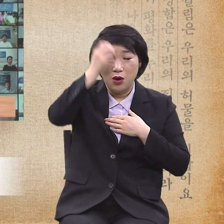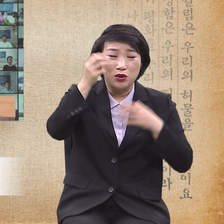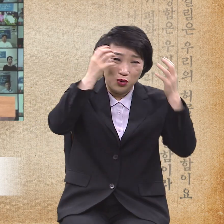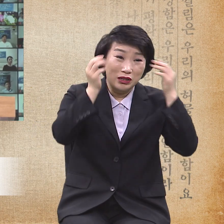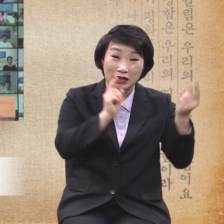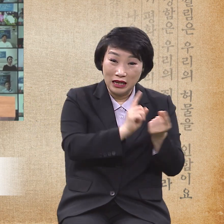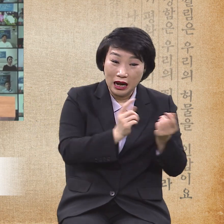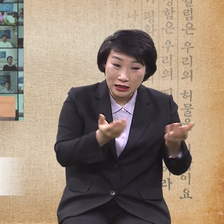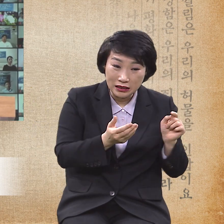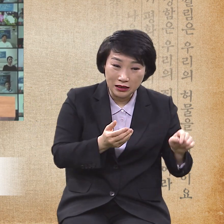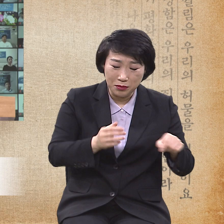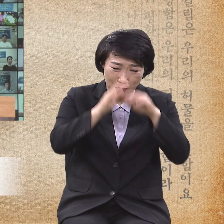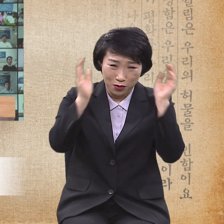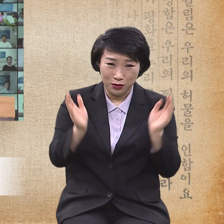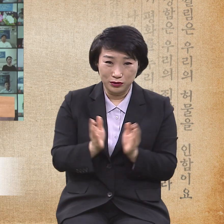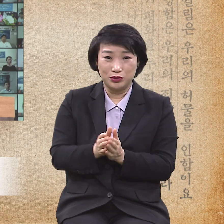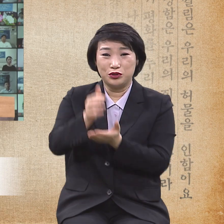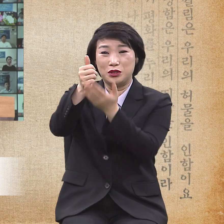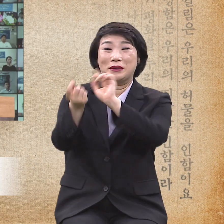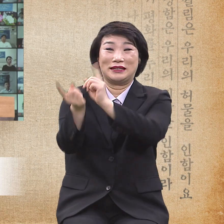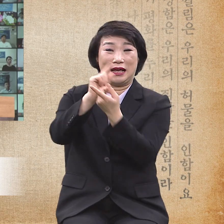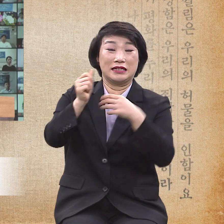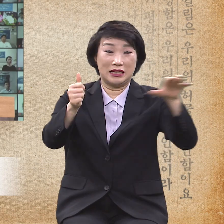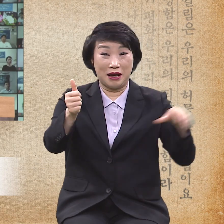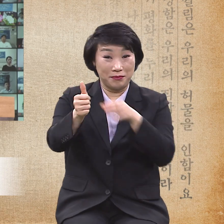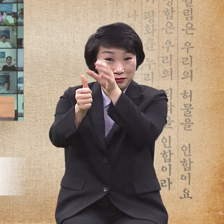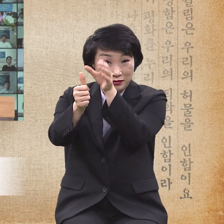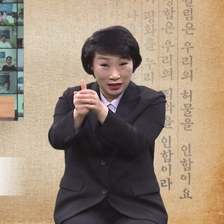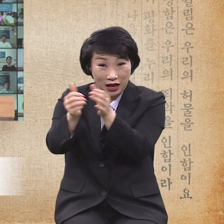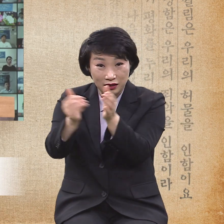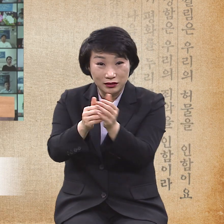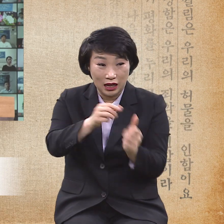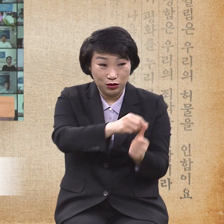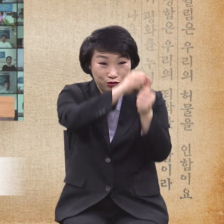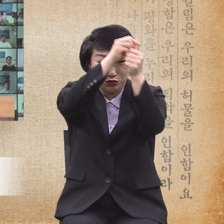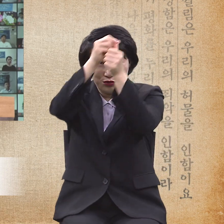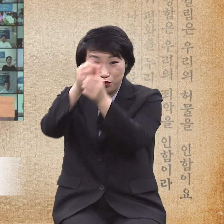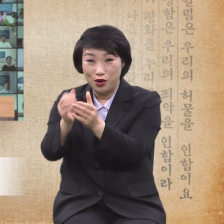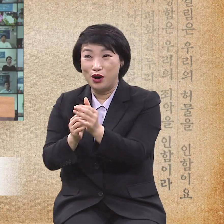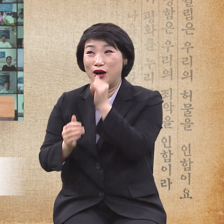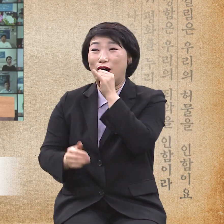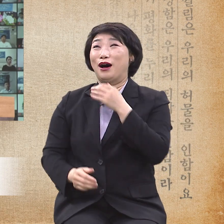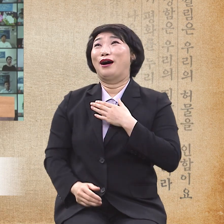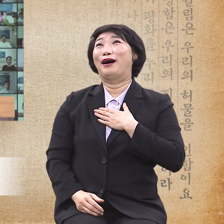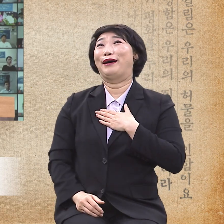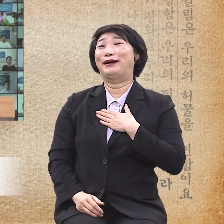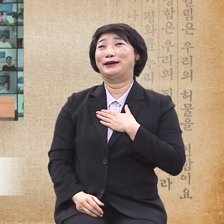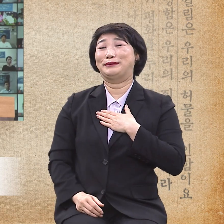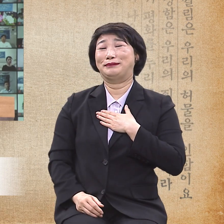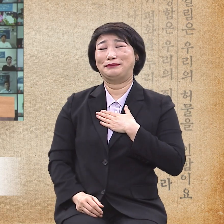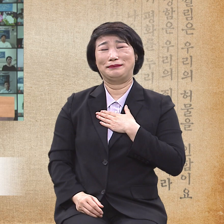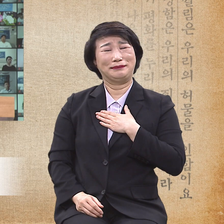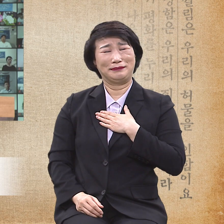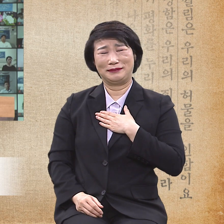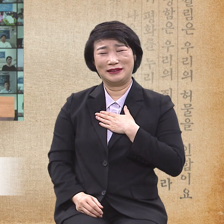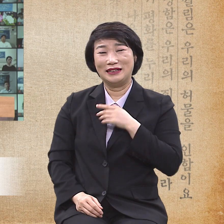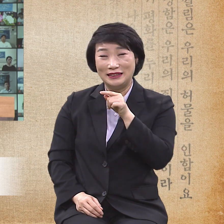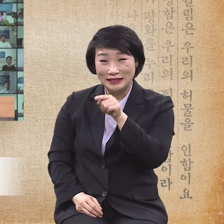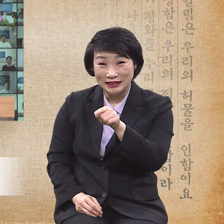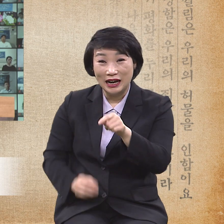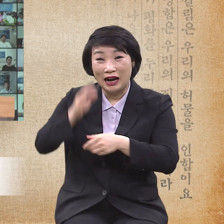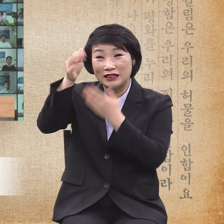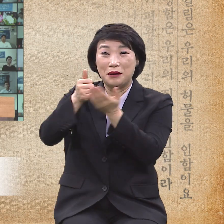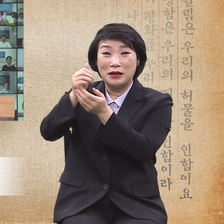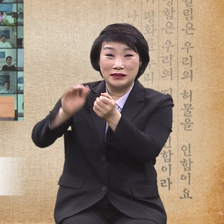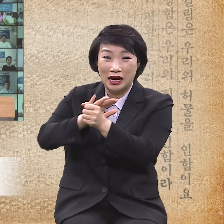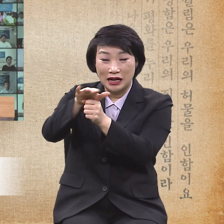당할 고난을 다 담당하시고 나를 구원하셨다고 할 때 이 하나님의